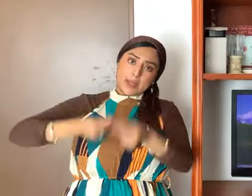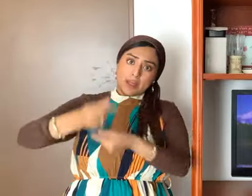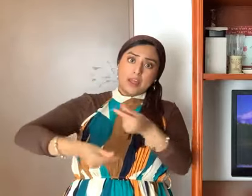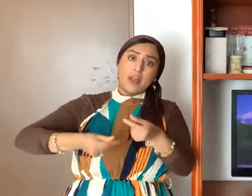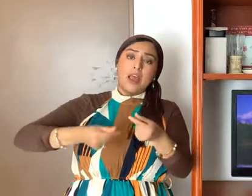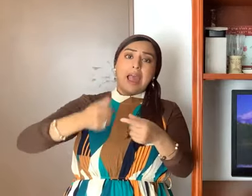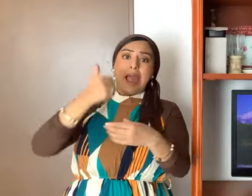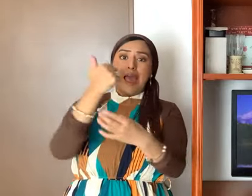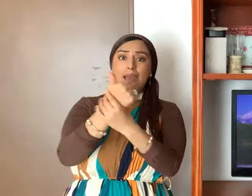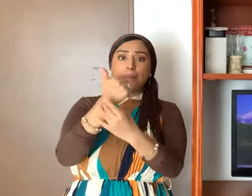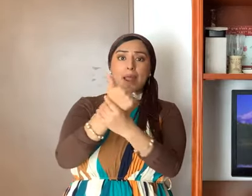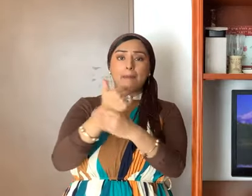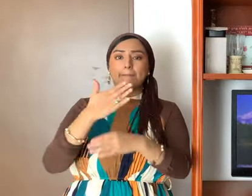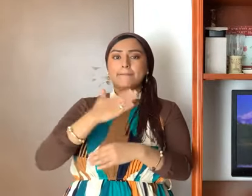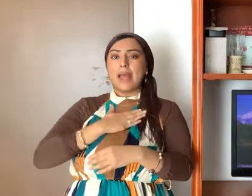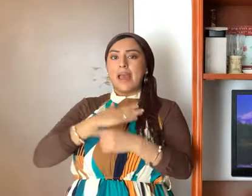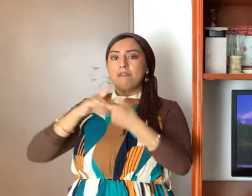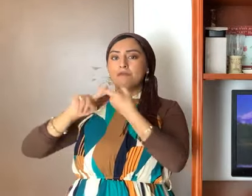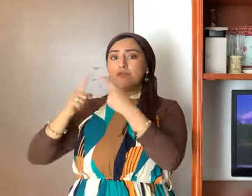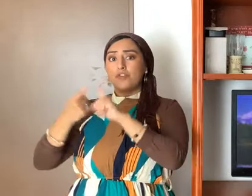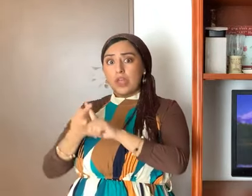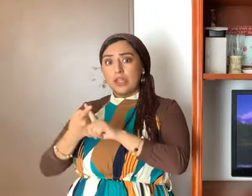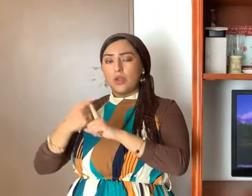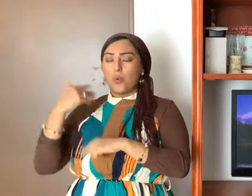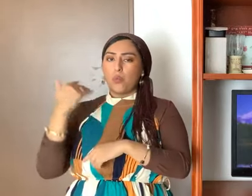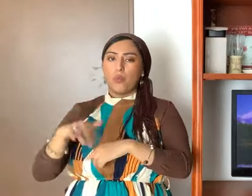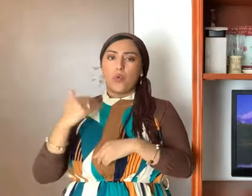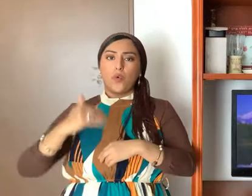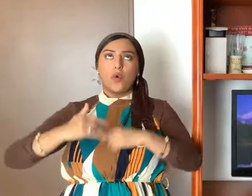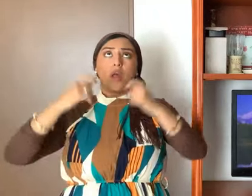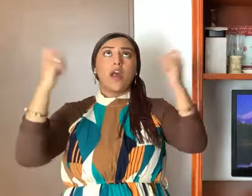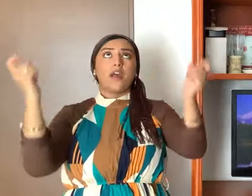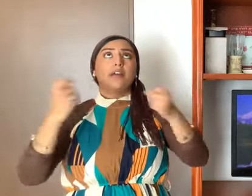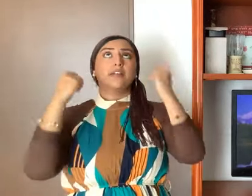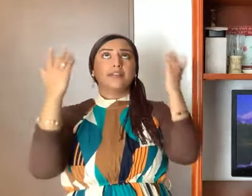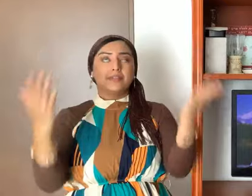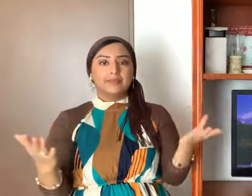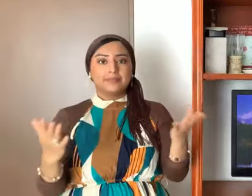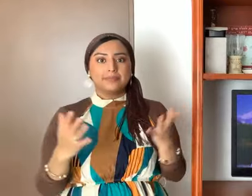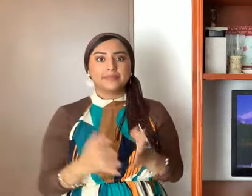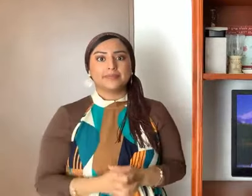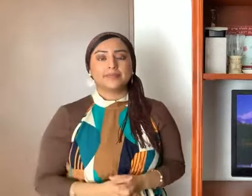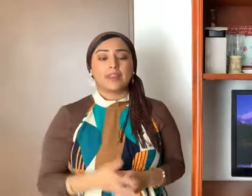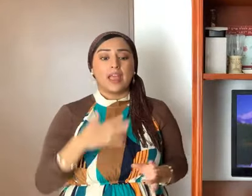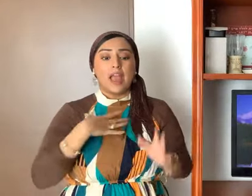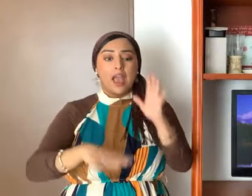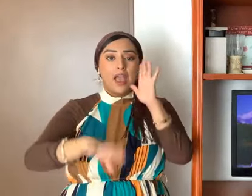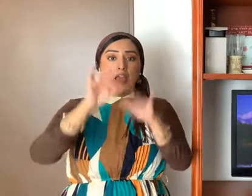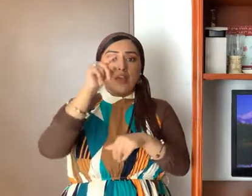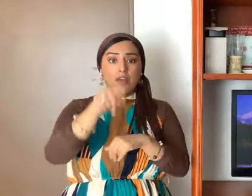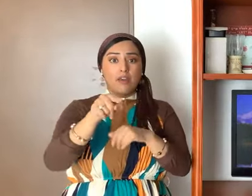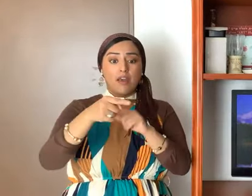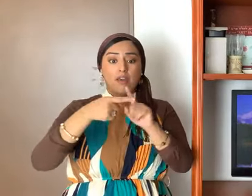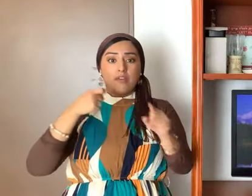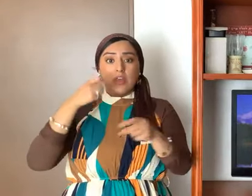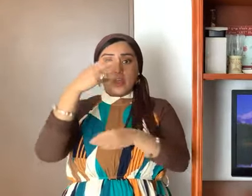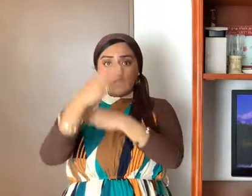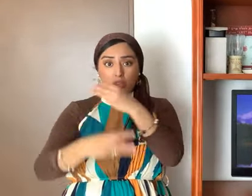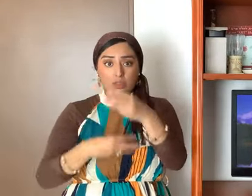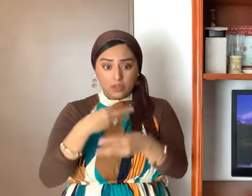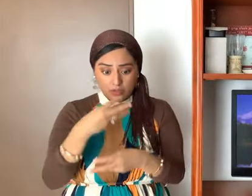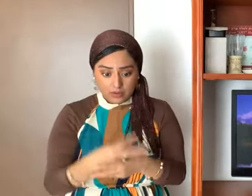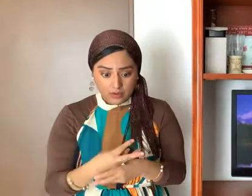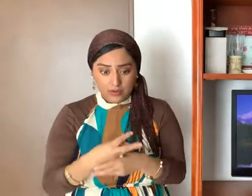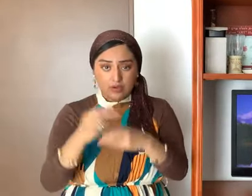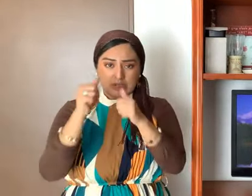Abraham, mi amigo. Aleluya, bendito es Yahshua HaMashiach. Porque te tomé de los confines de la tierra y de